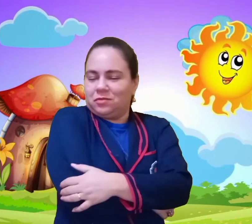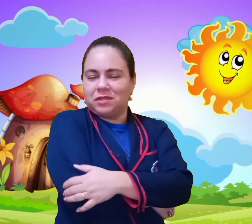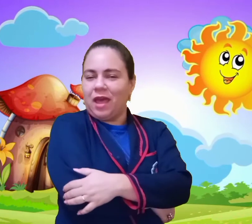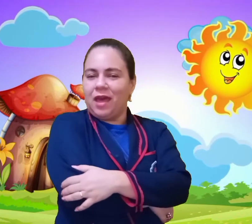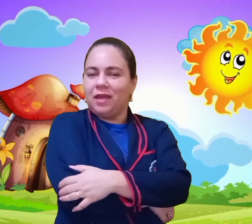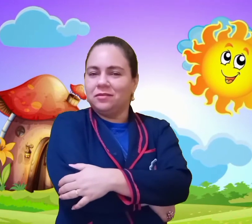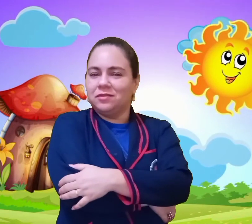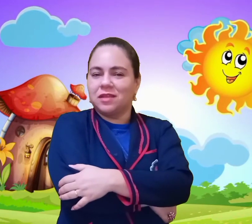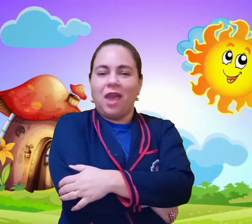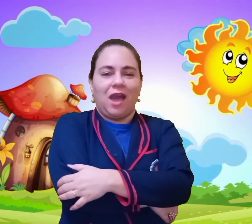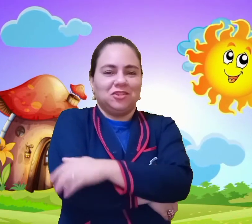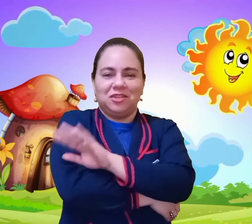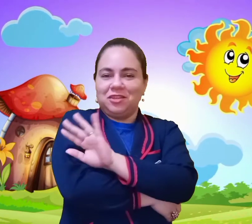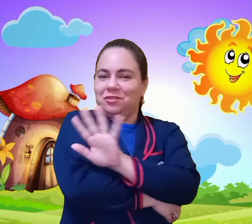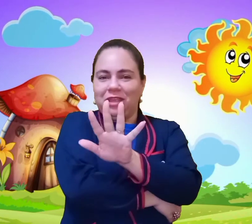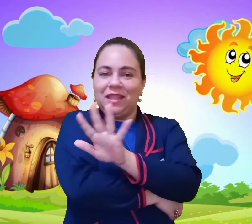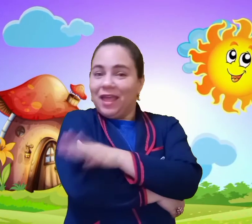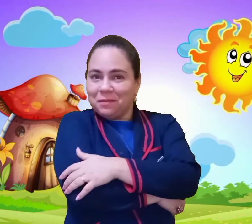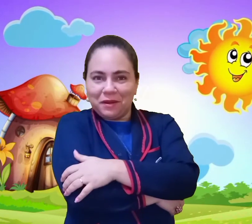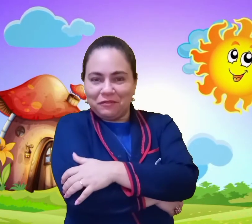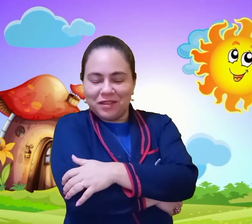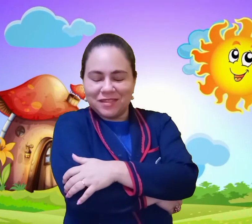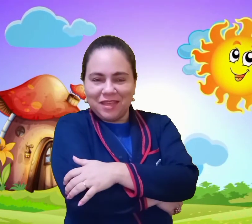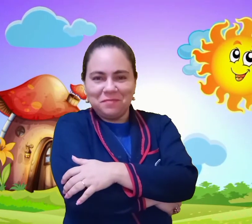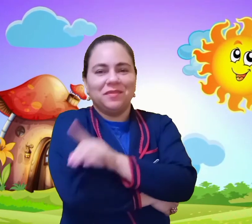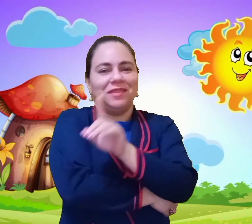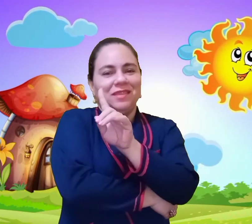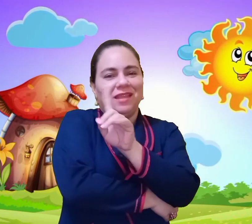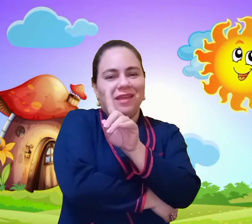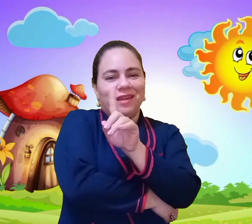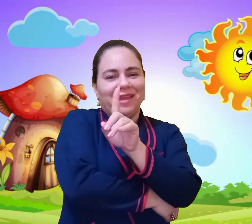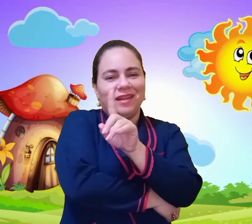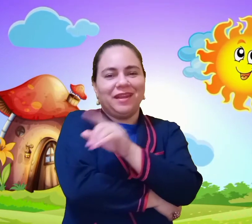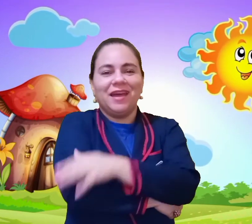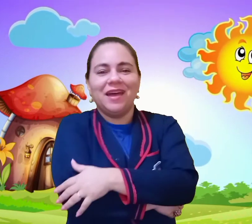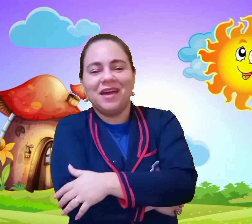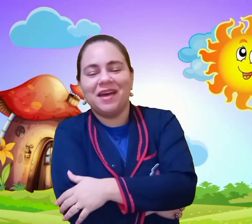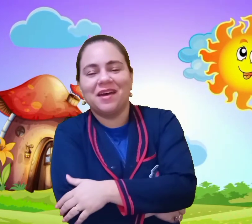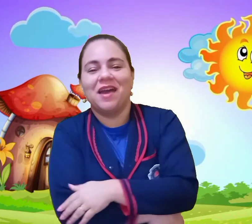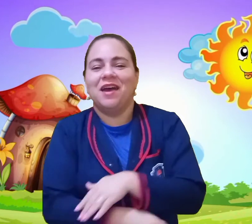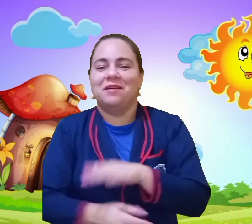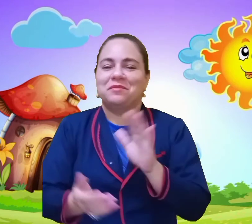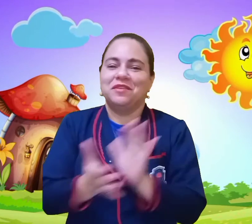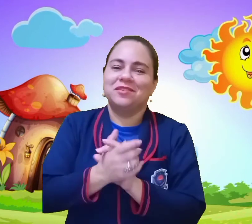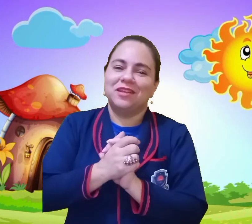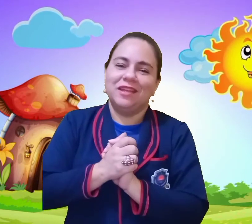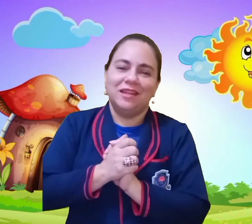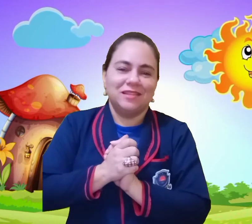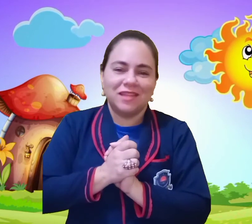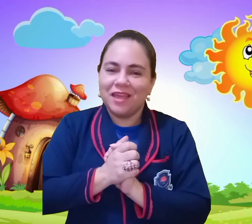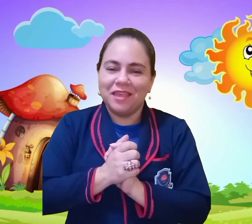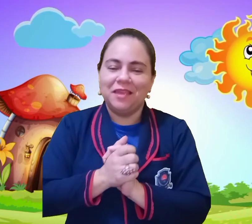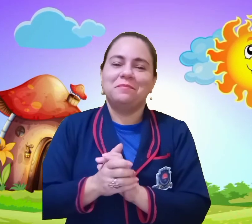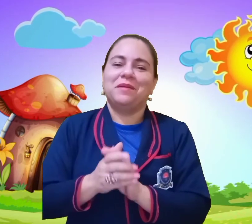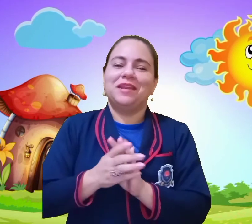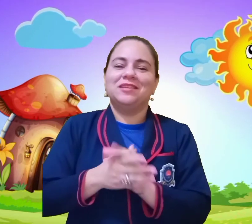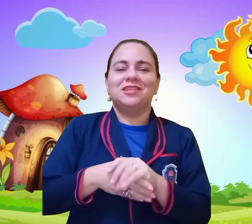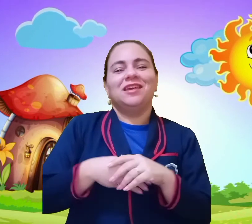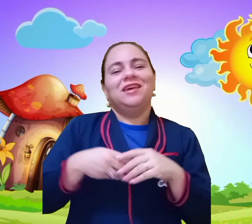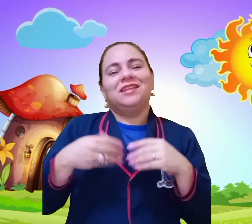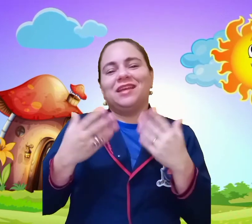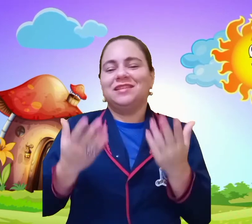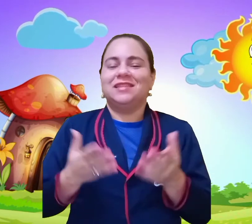braços cruzados, achando que não tem nada para fazer? Narararará! Professora Leila está aqui